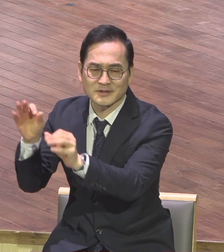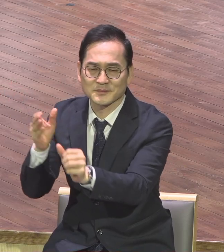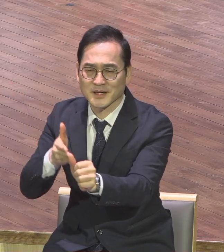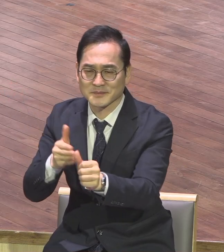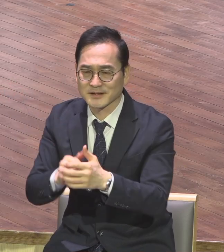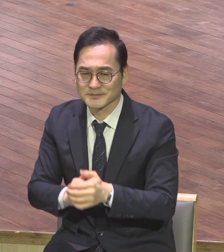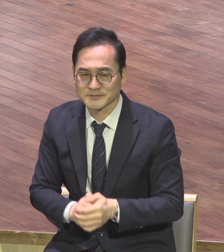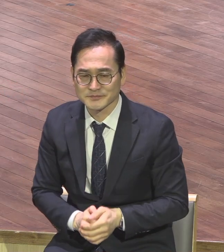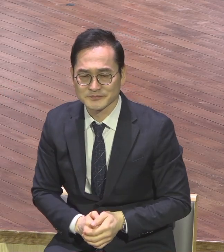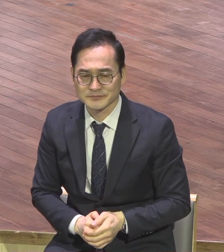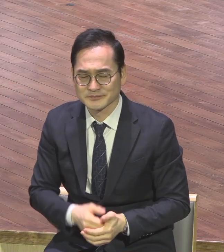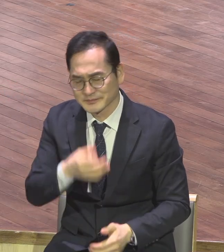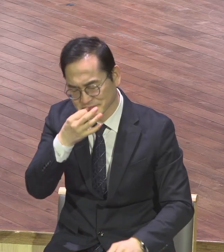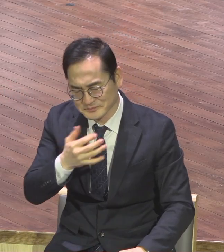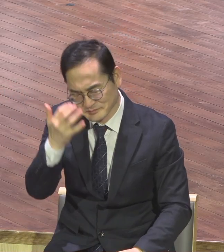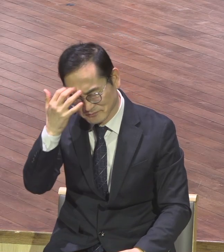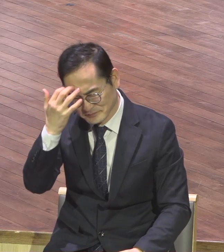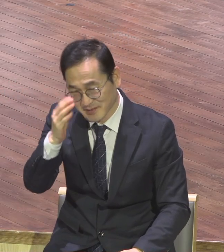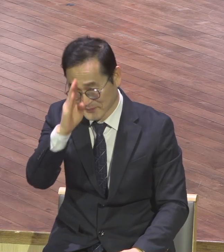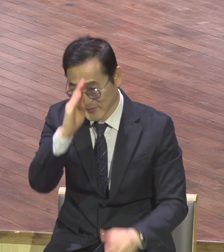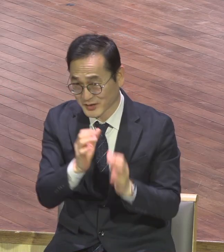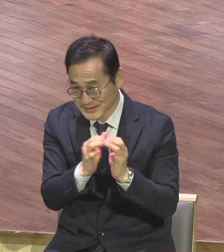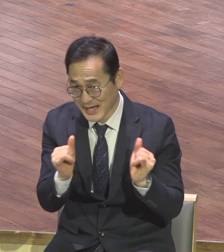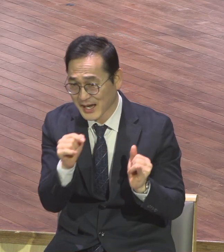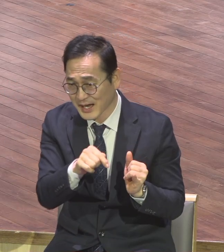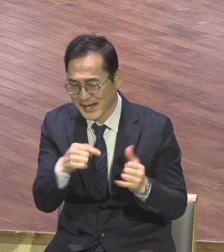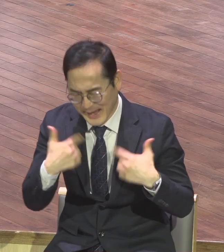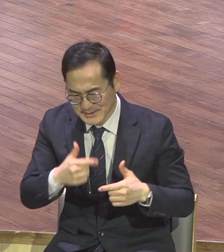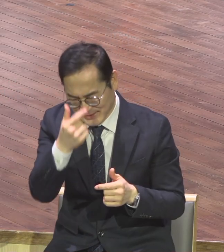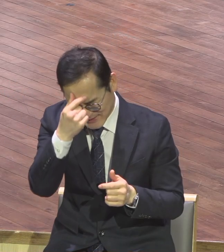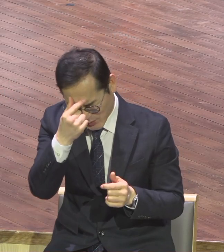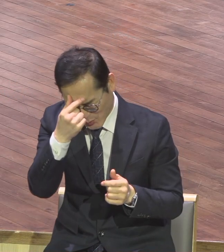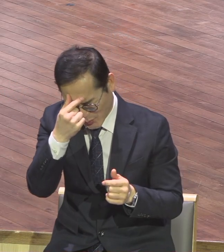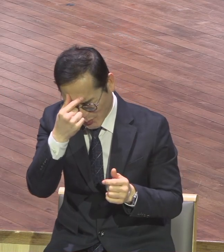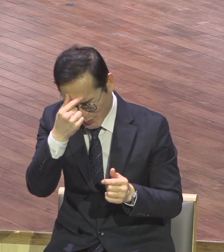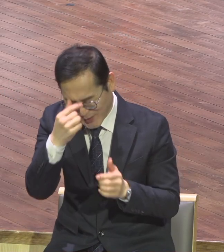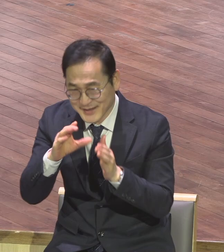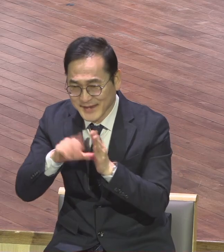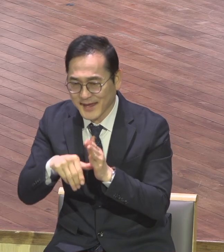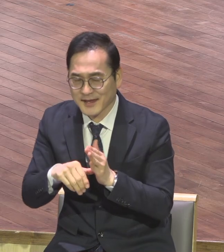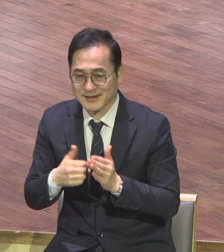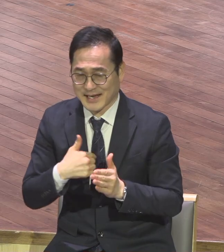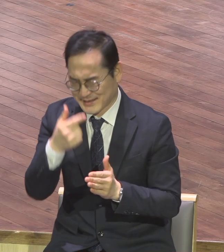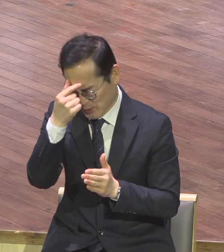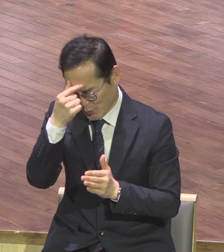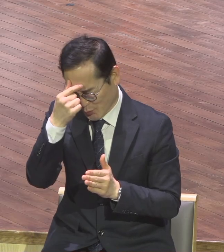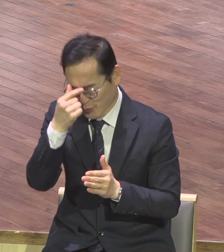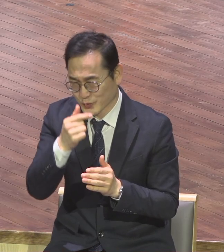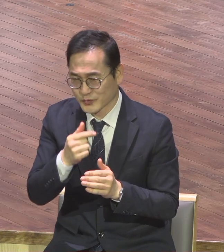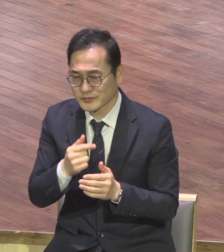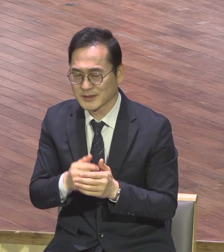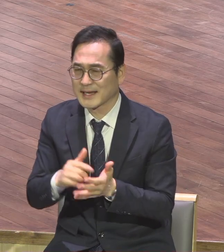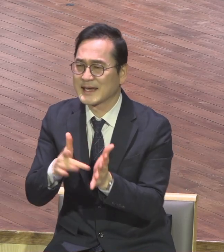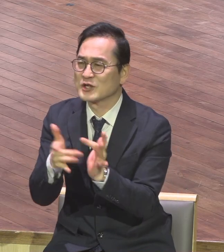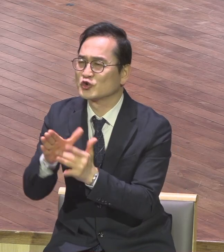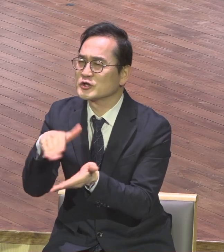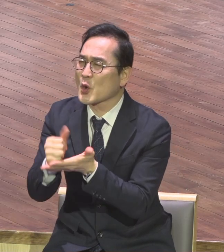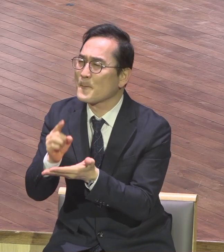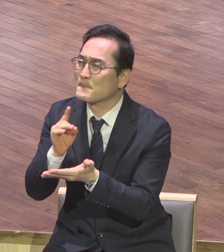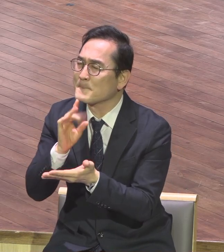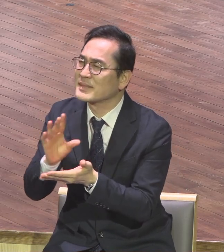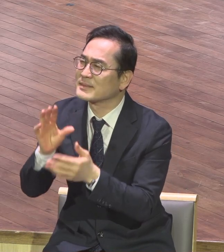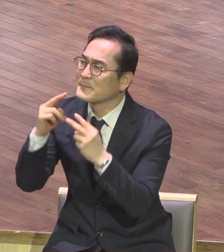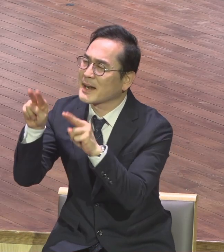어려움이 있는 분들, 중환자들, 암환자들 외쳐가 매일 기도하는데 어떻게 기도하느냐? 하나님, 예수 그리스도만 바라보게